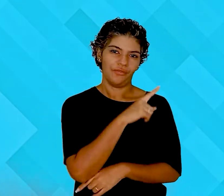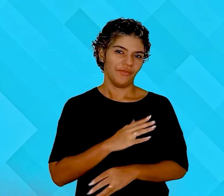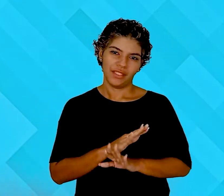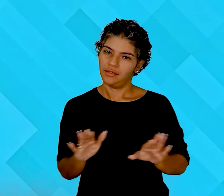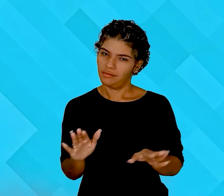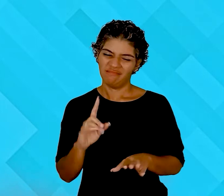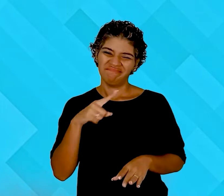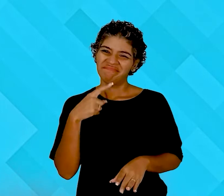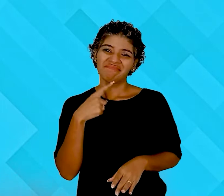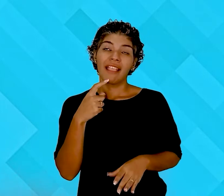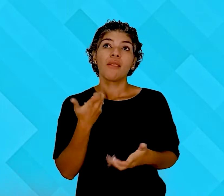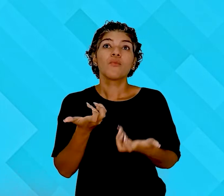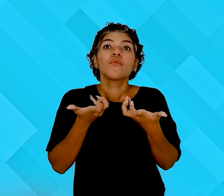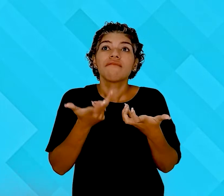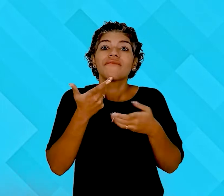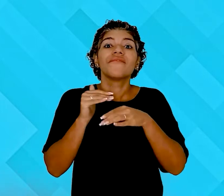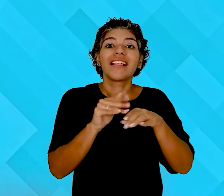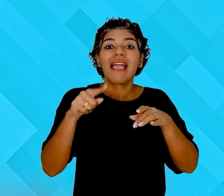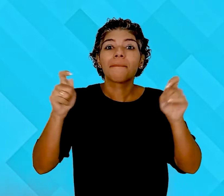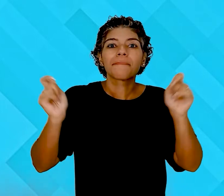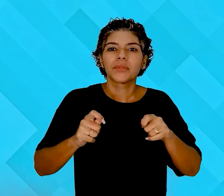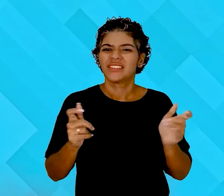Se a gente quer ter uma experiência de usuário